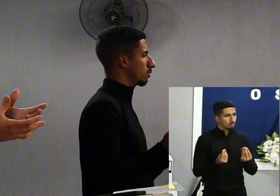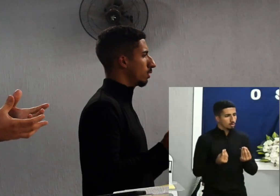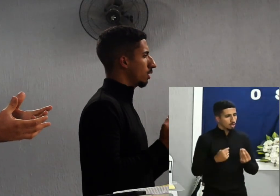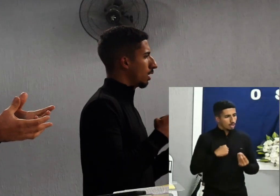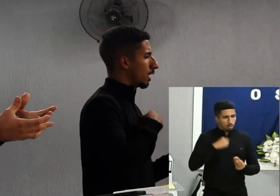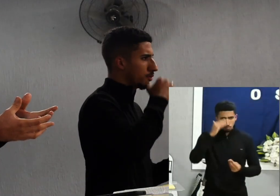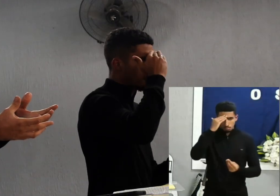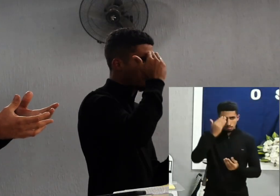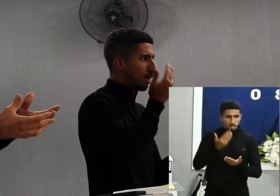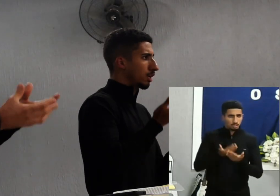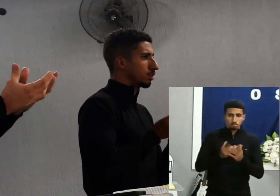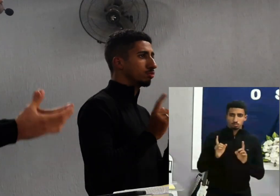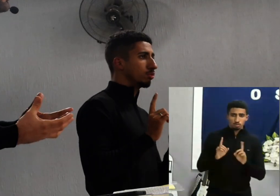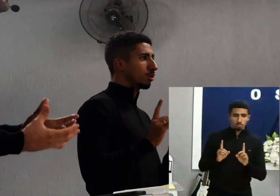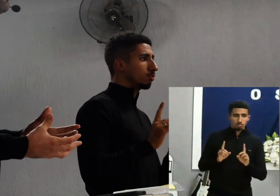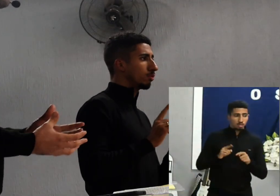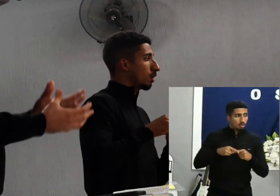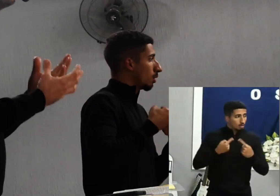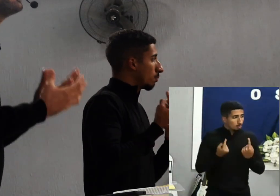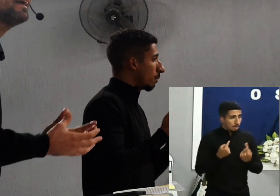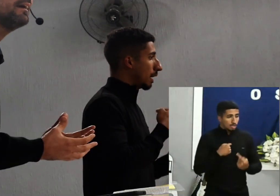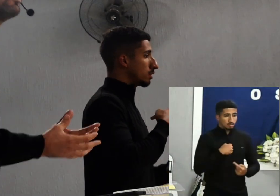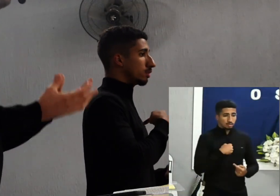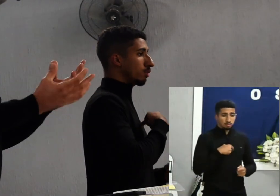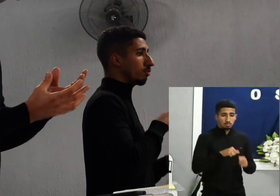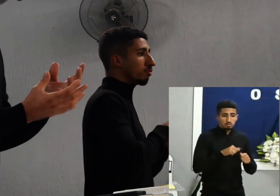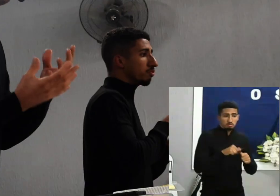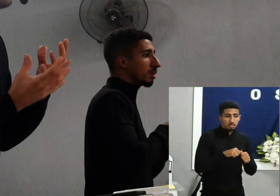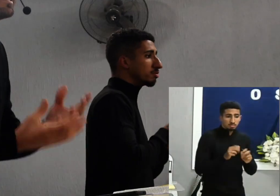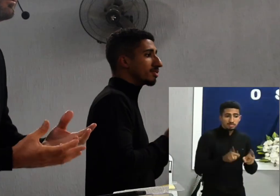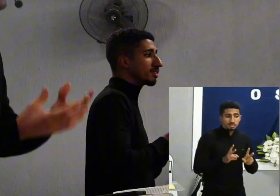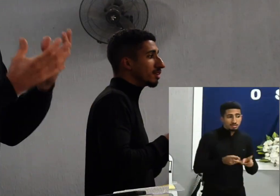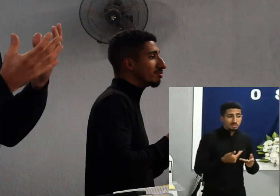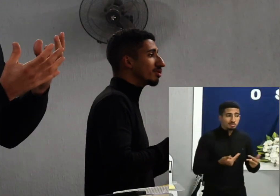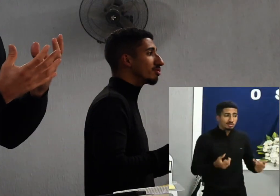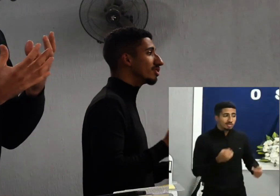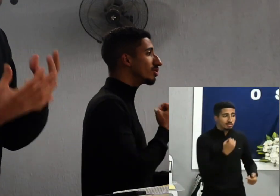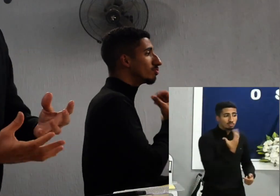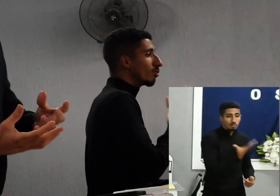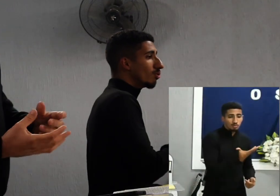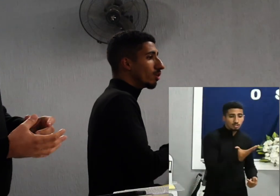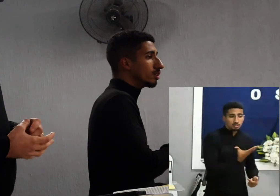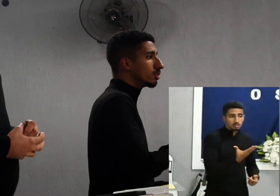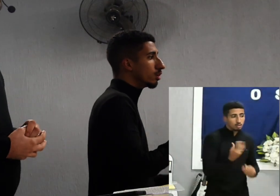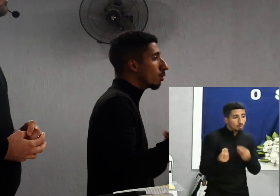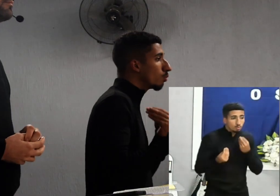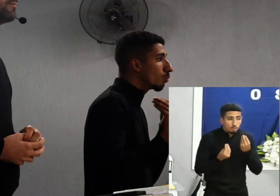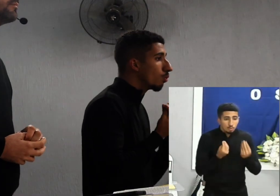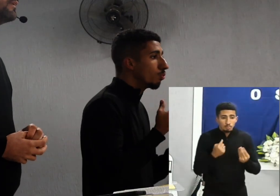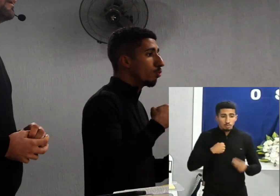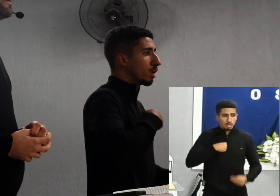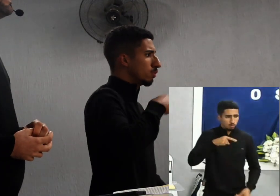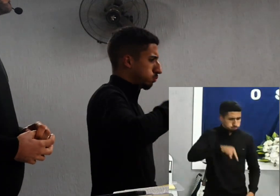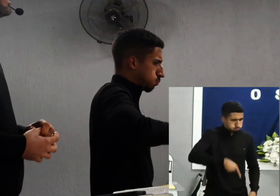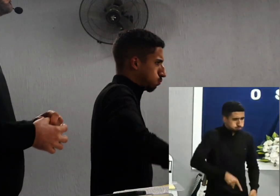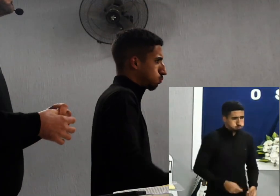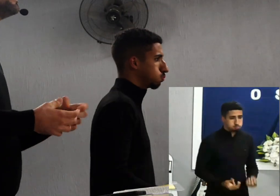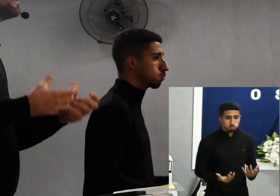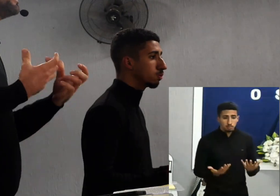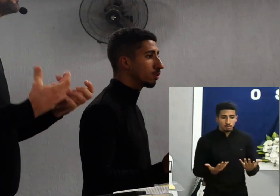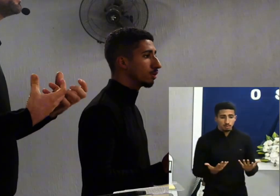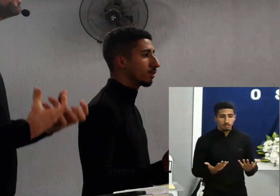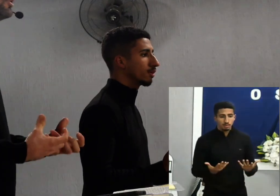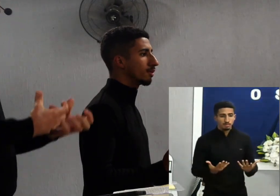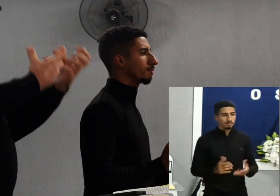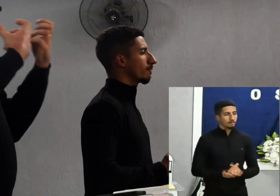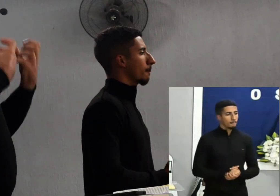diz. Somente o que crê no crucificado será salvo. E aquele que